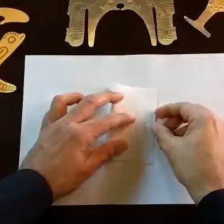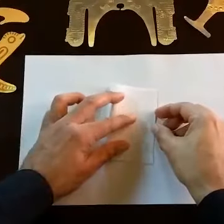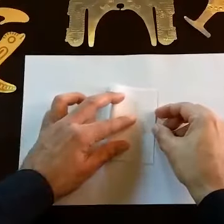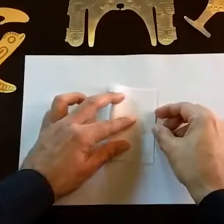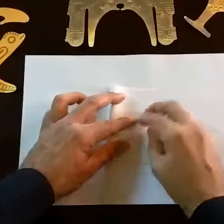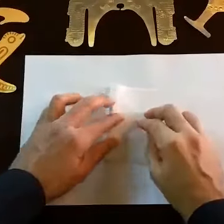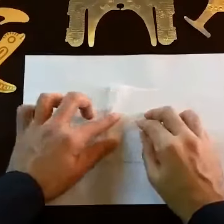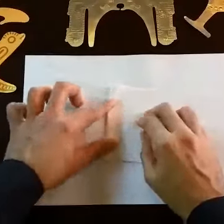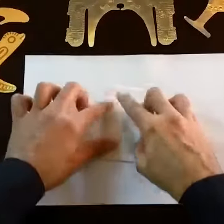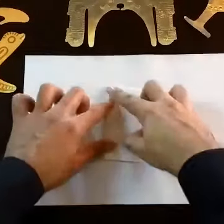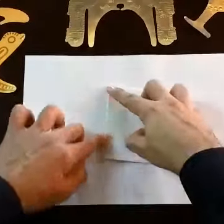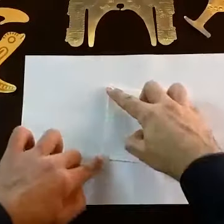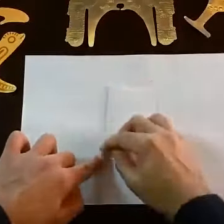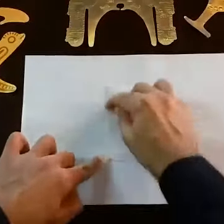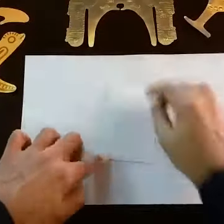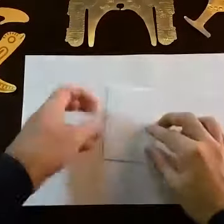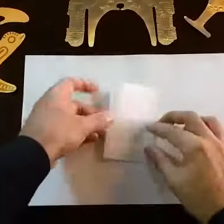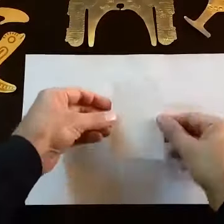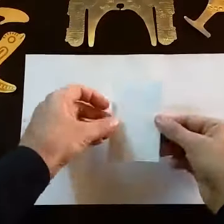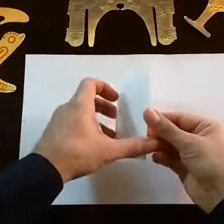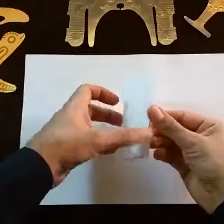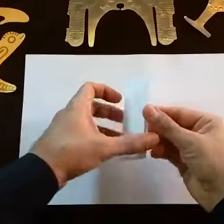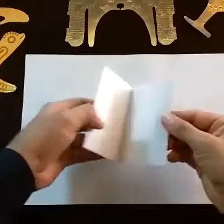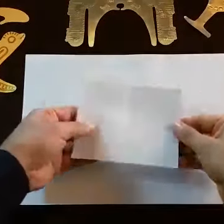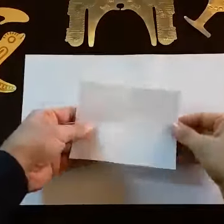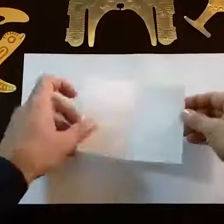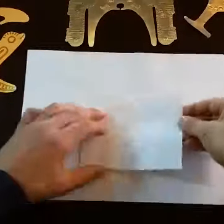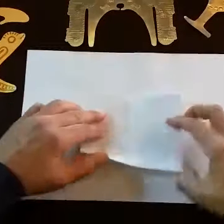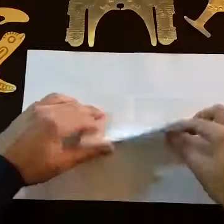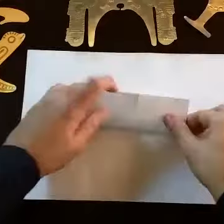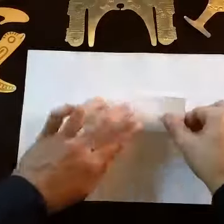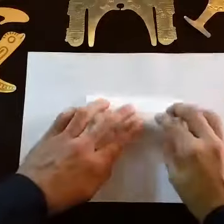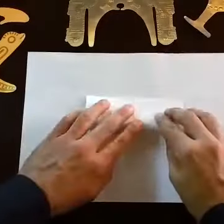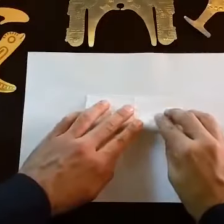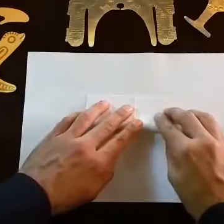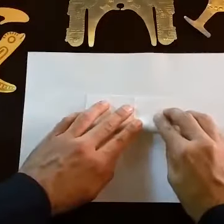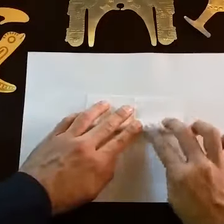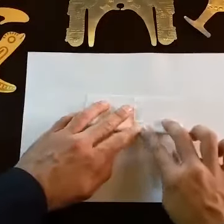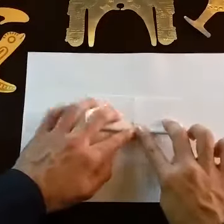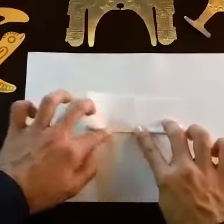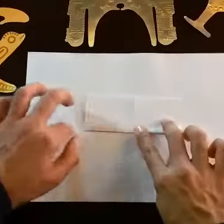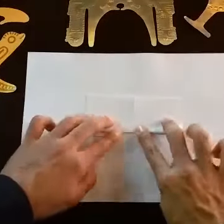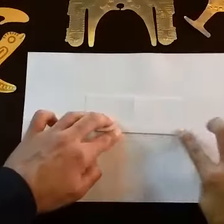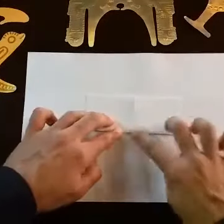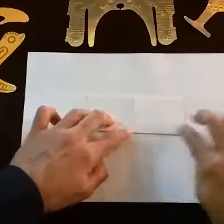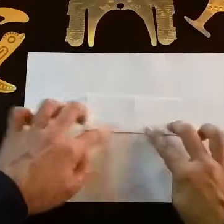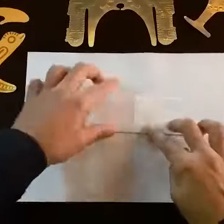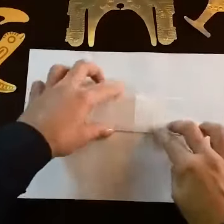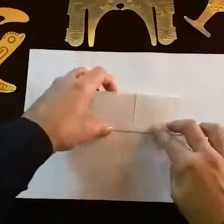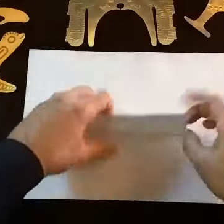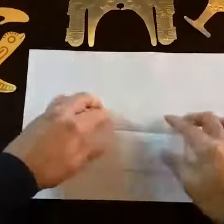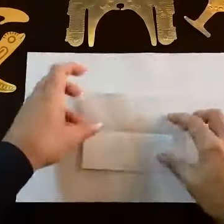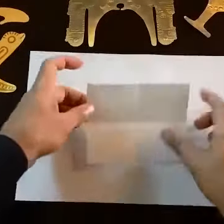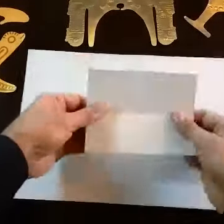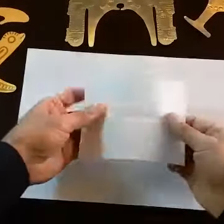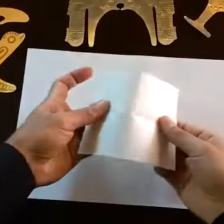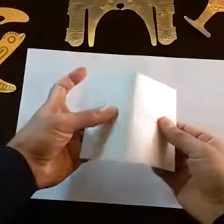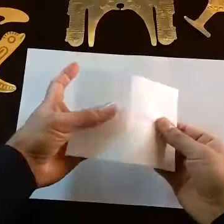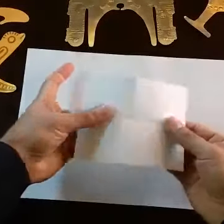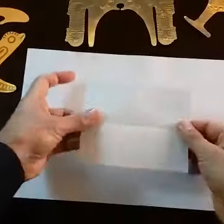este trozo de cartulina y doblemosla por la mitad. Luego del otro lado. Este par de ejes